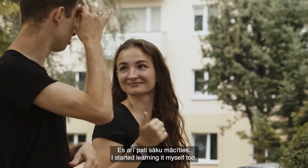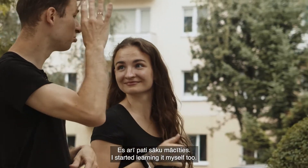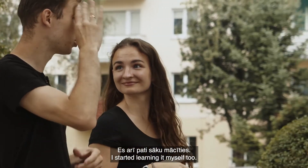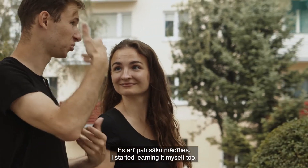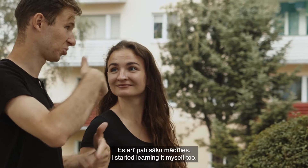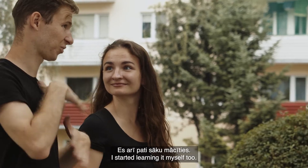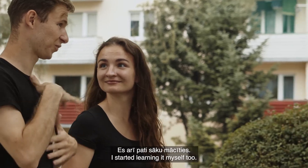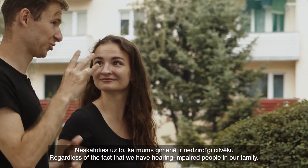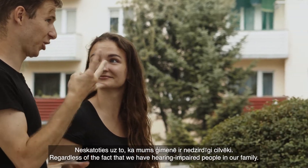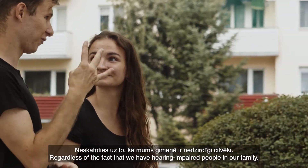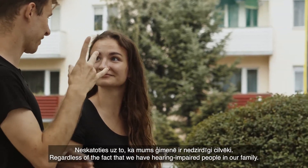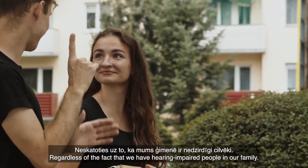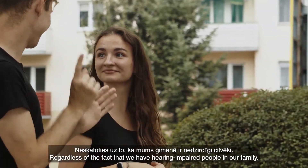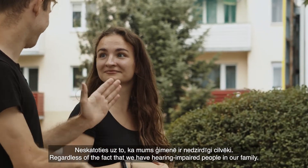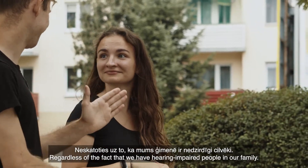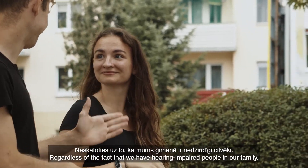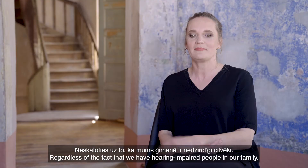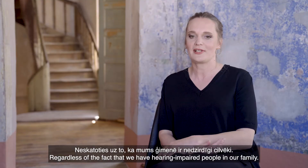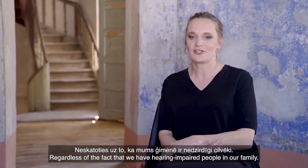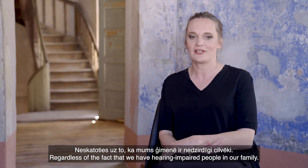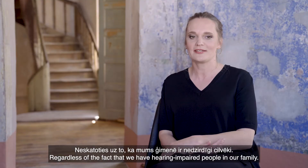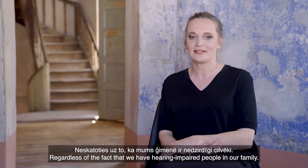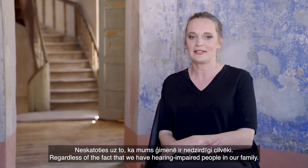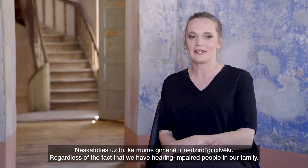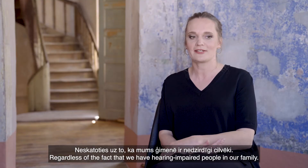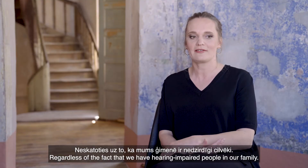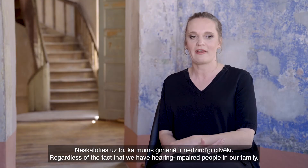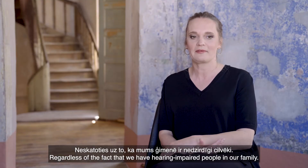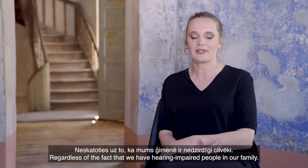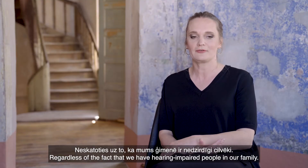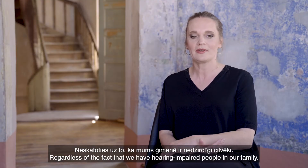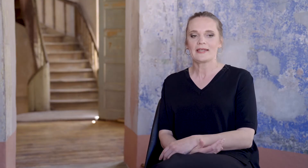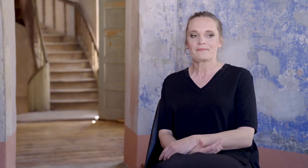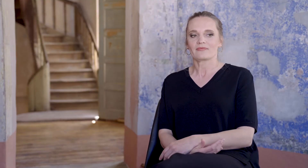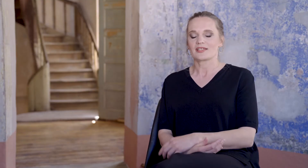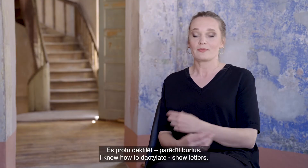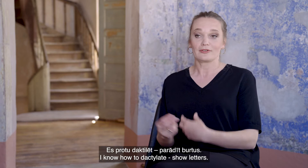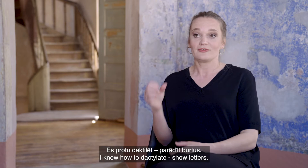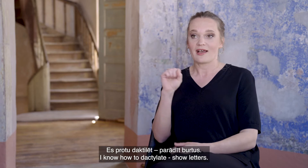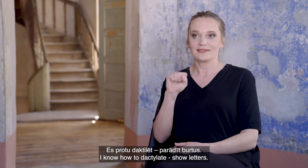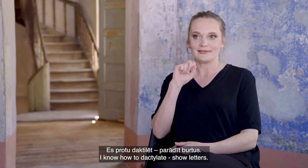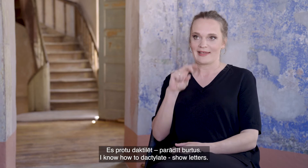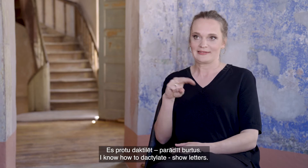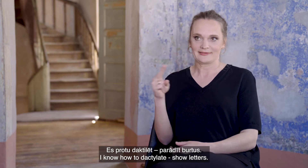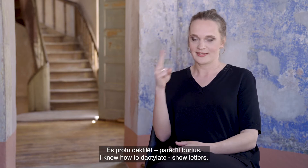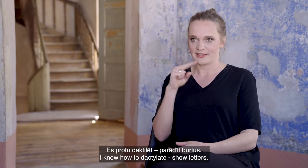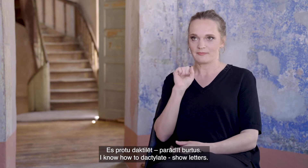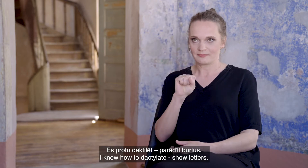sāku mācīties, neskatoties to, ka mums jāiet ģimenē šie nedzirdīgie cilvēki, bet es protu daktilēt, kas ir